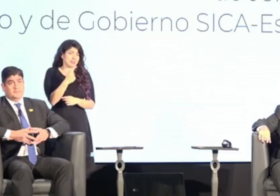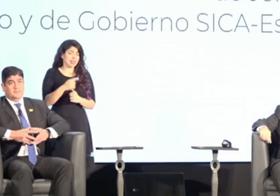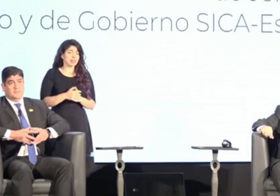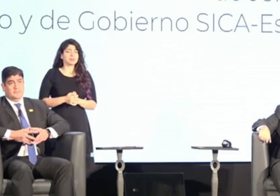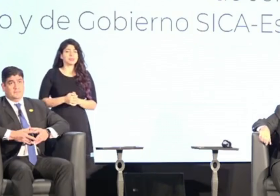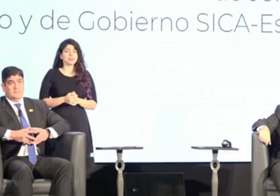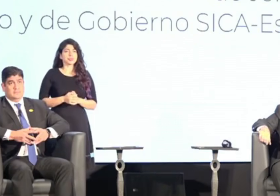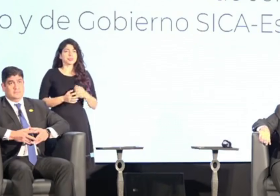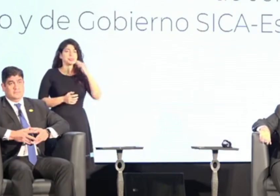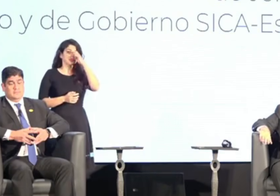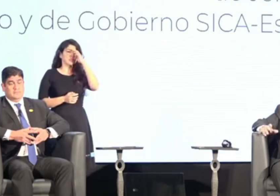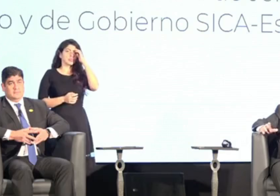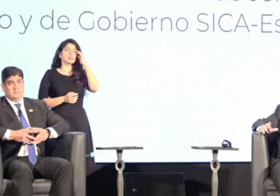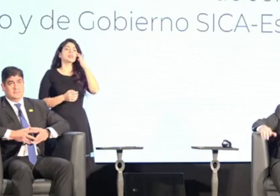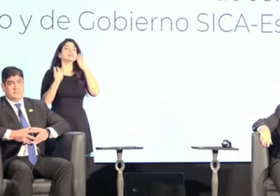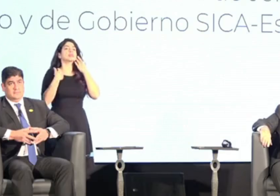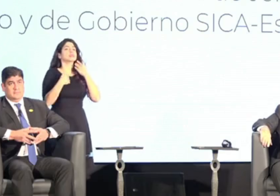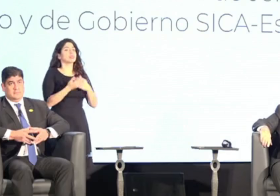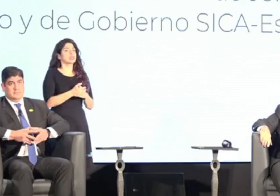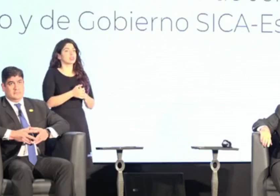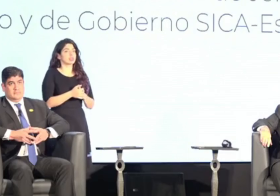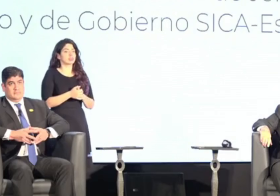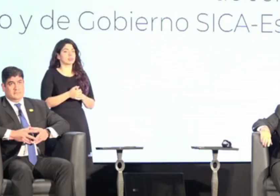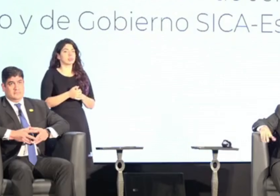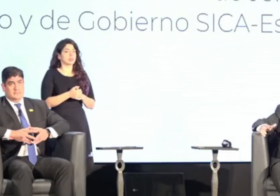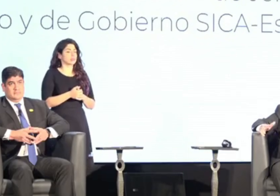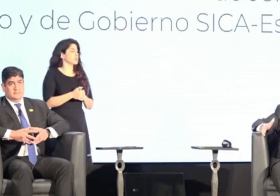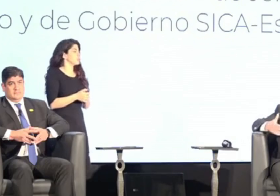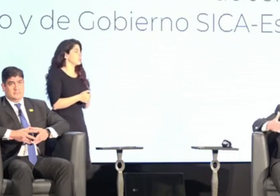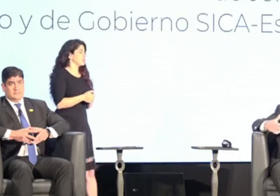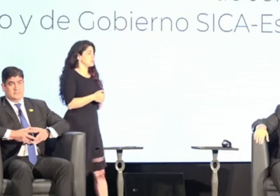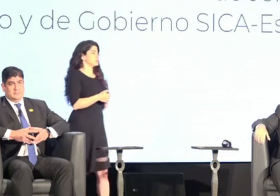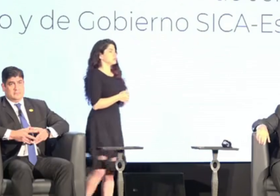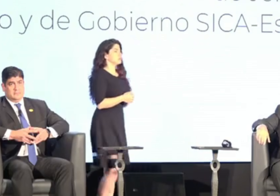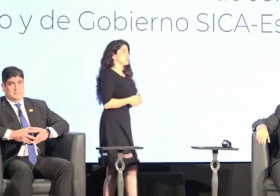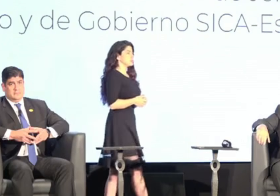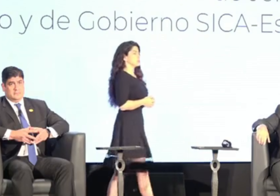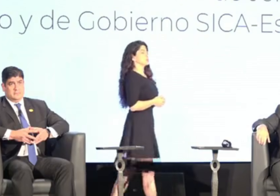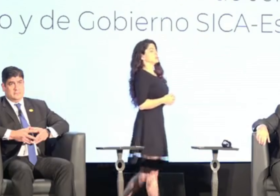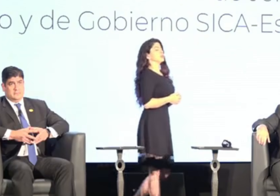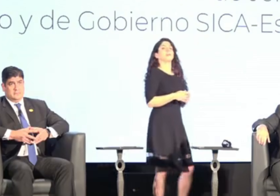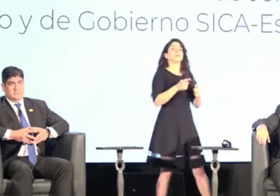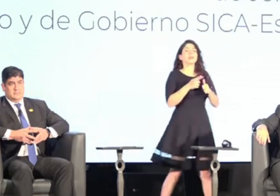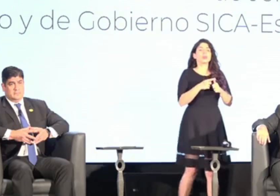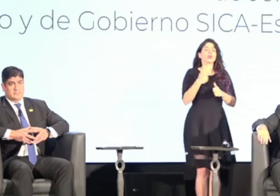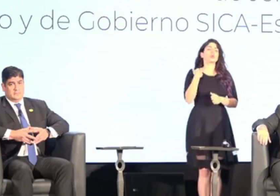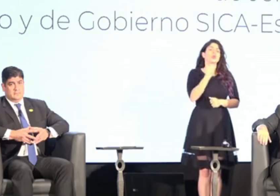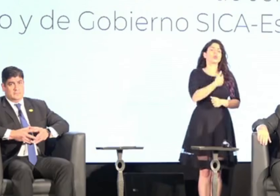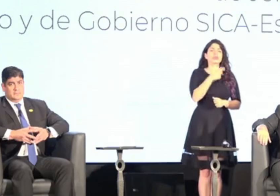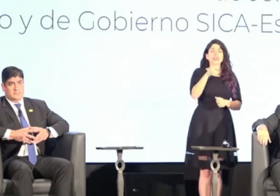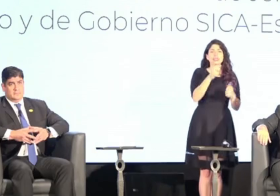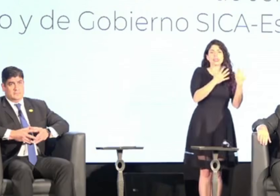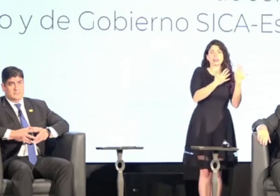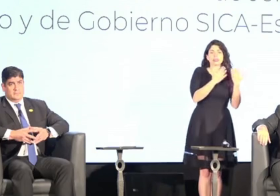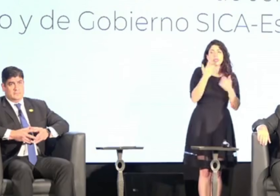preocupante. Señor presidente Imatei. Nosotros, bueno, en primer lugar tenemos que esperar a